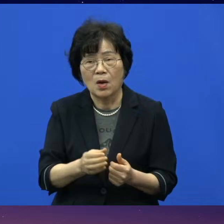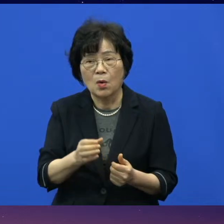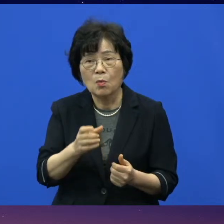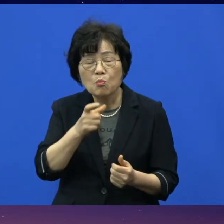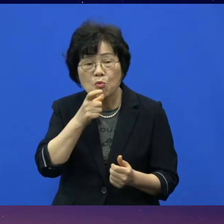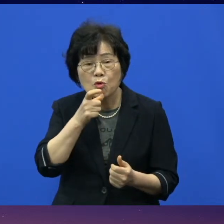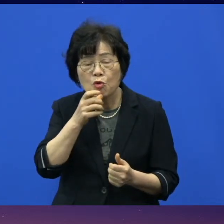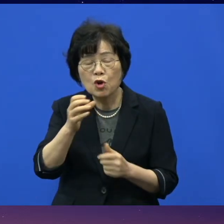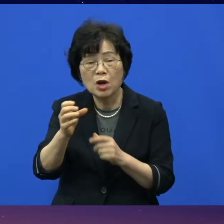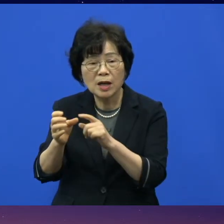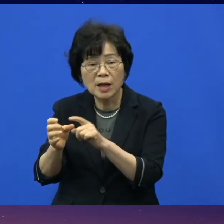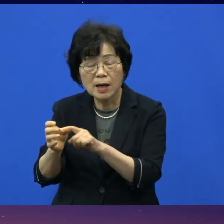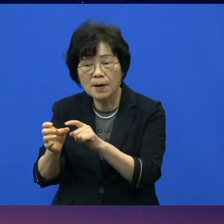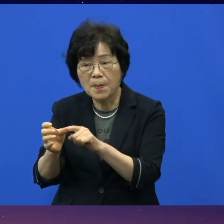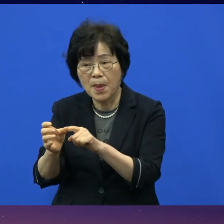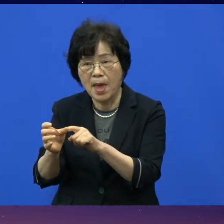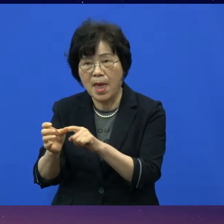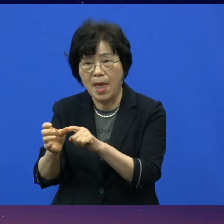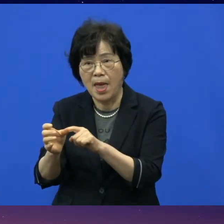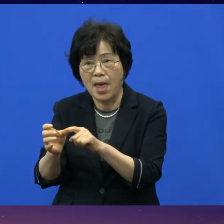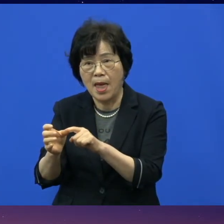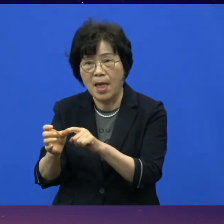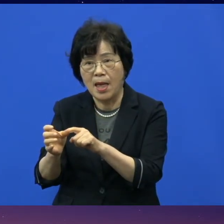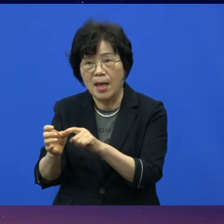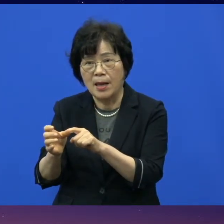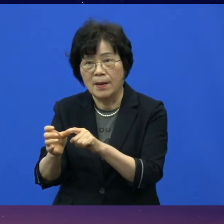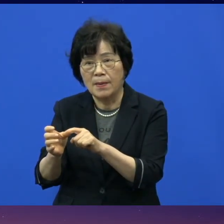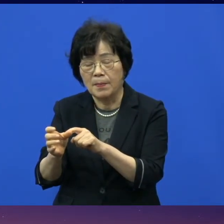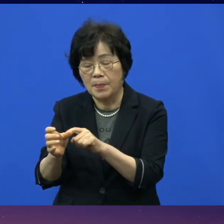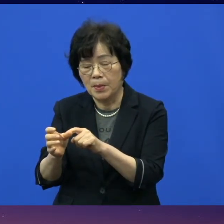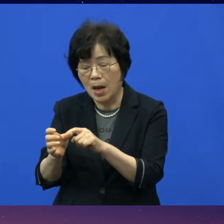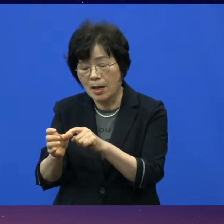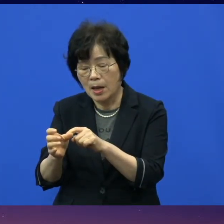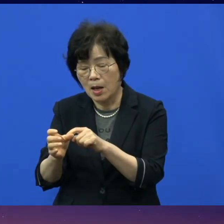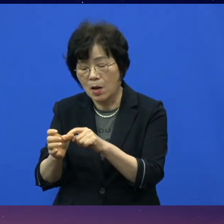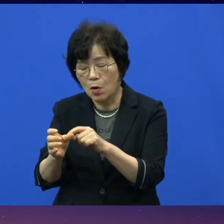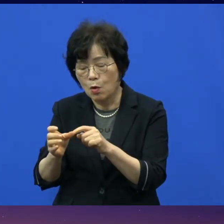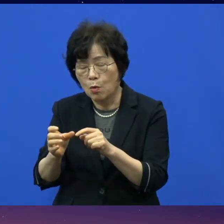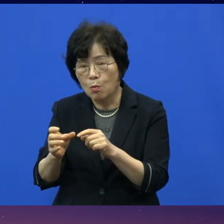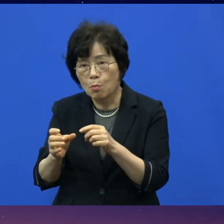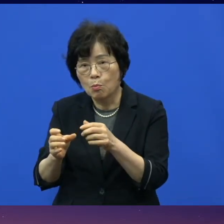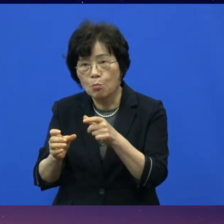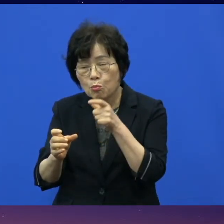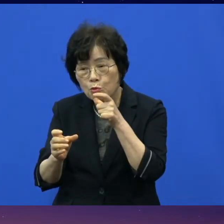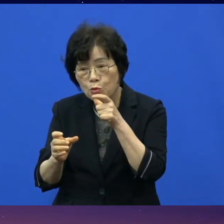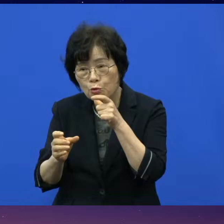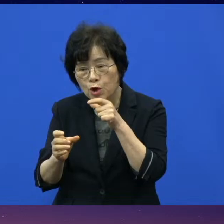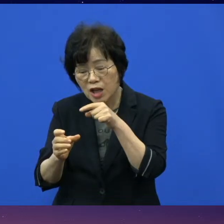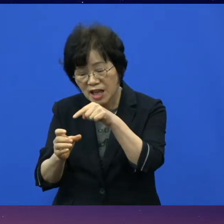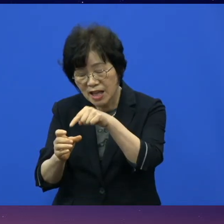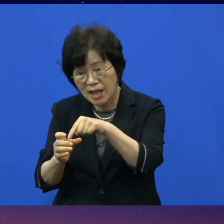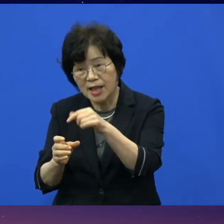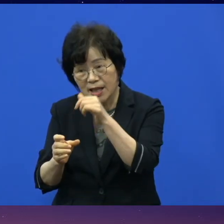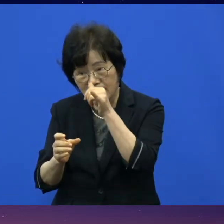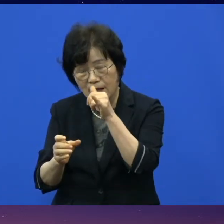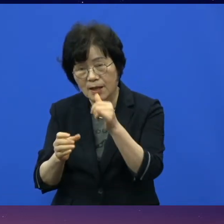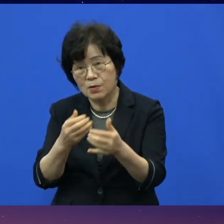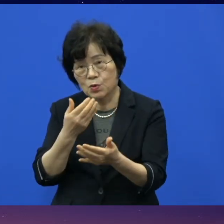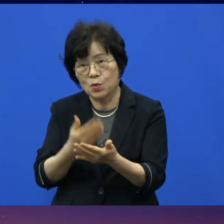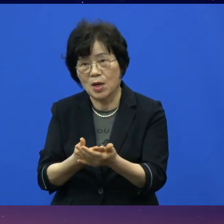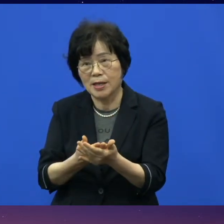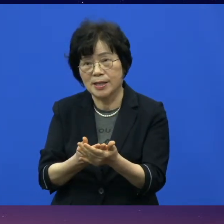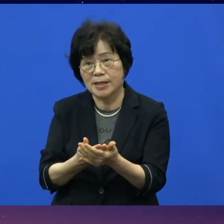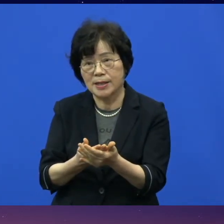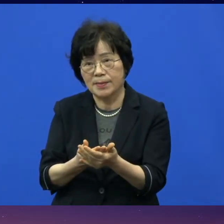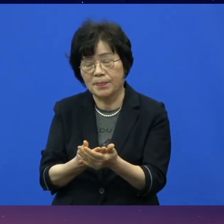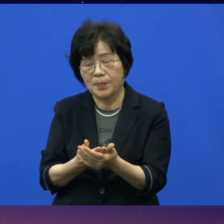이 사기에 관한 재질의 문제를 묻는 게 아니고 이 안에 뭘 담고 있느냐를 묻는, 그 담고 있는 것에 의해서 이